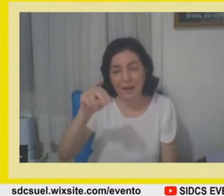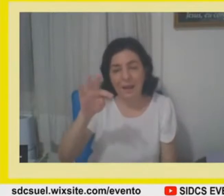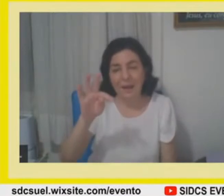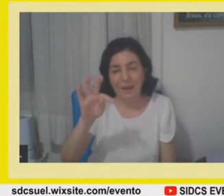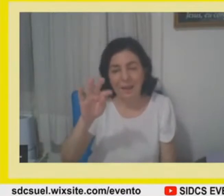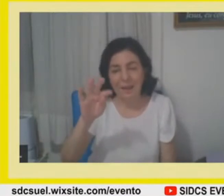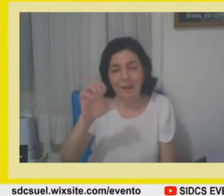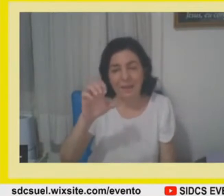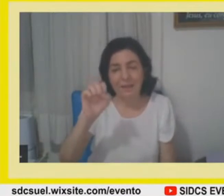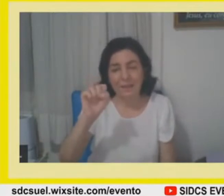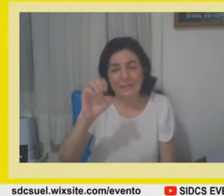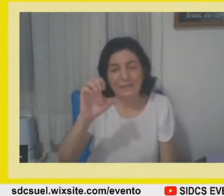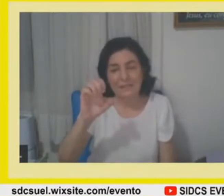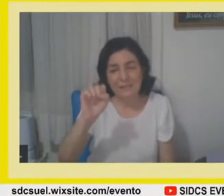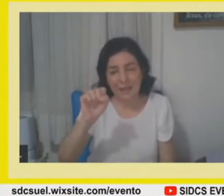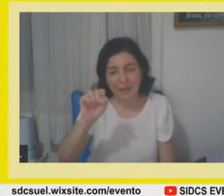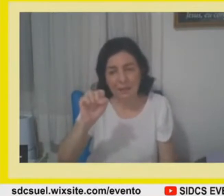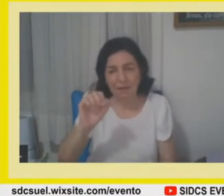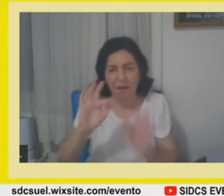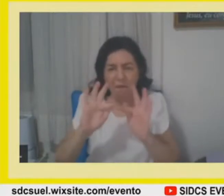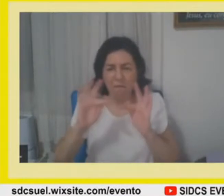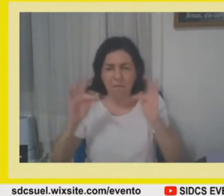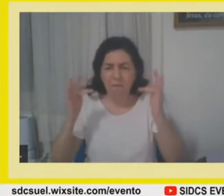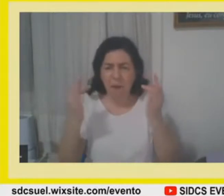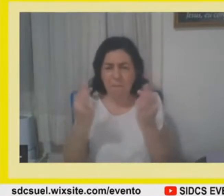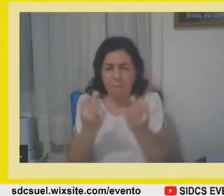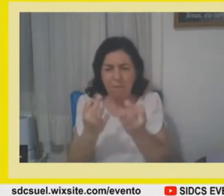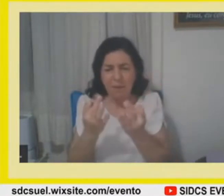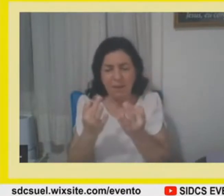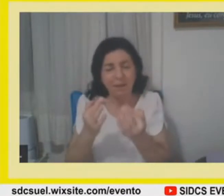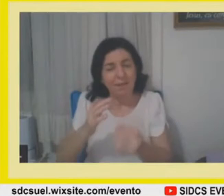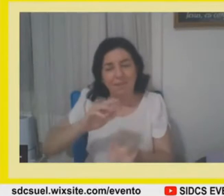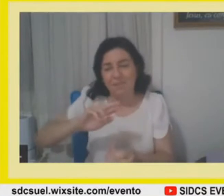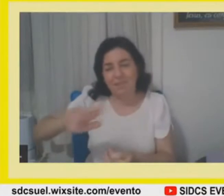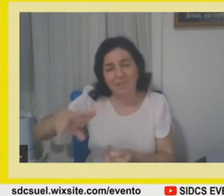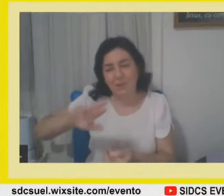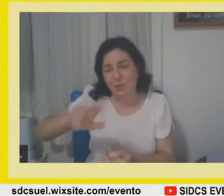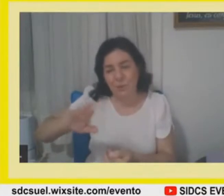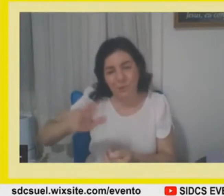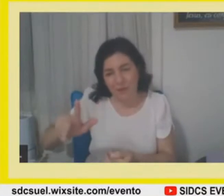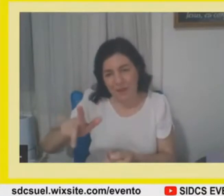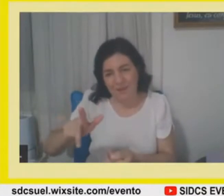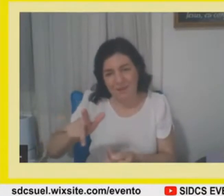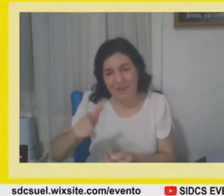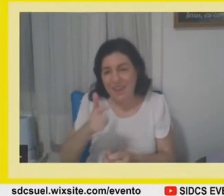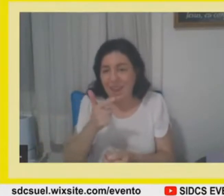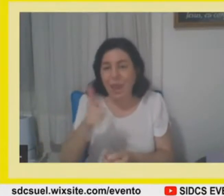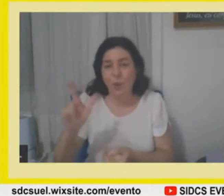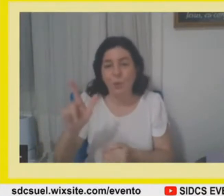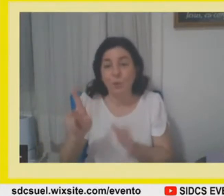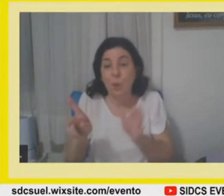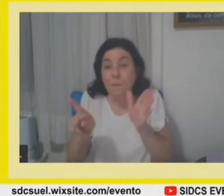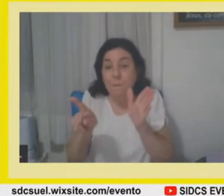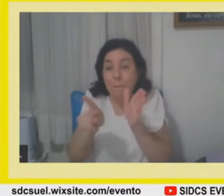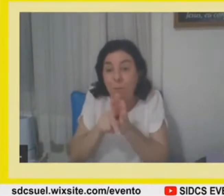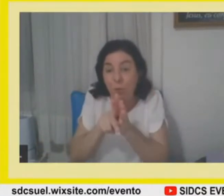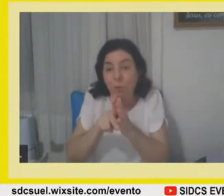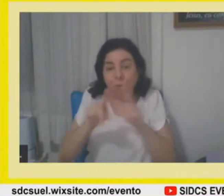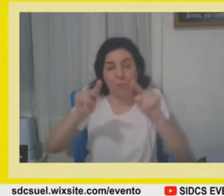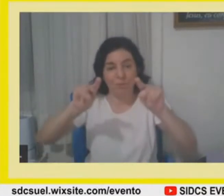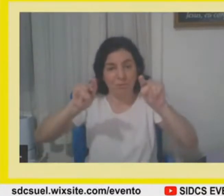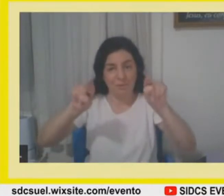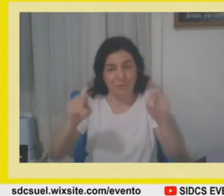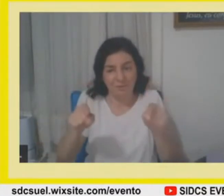a gente pode fazer uma comparação com essa expressão numérica. O parênteses. Quem é o parênteses?